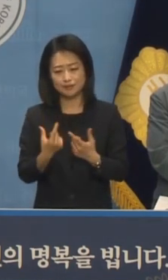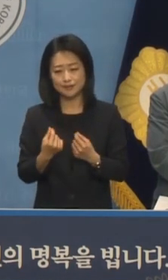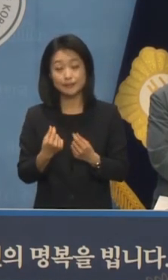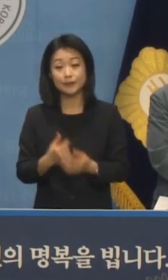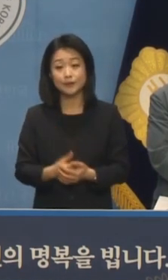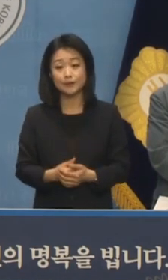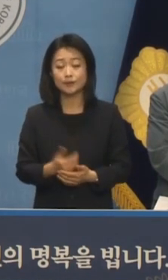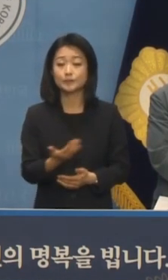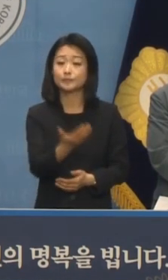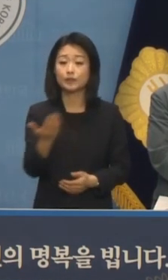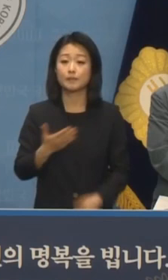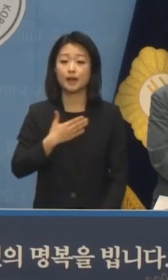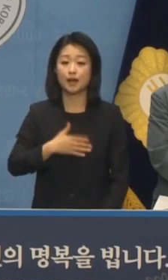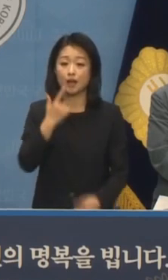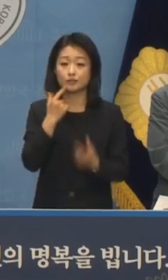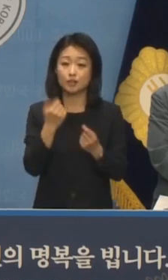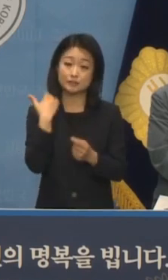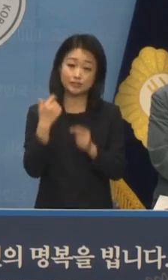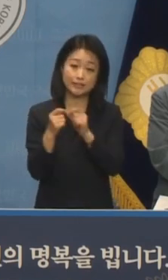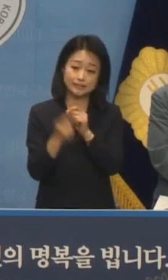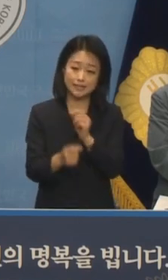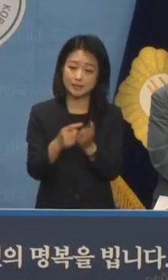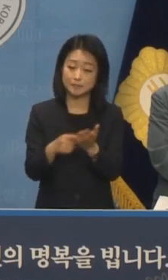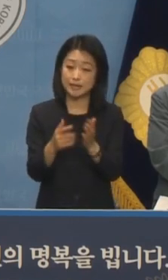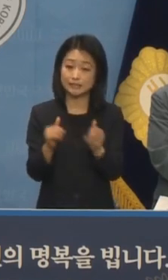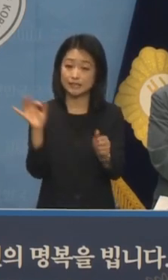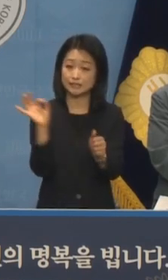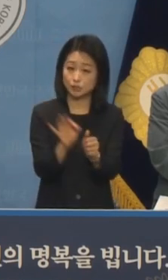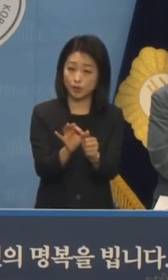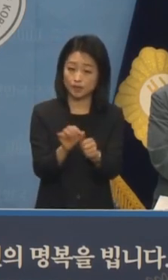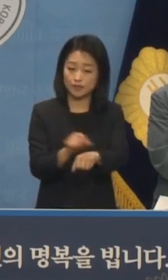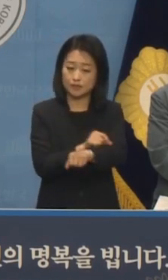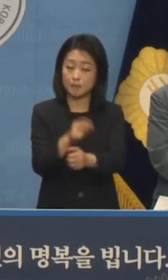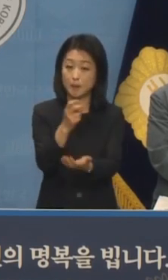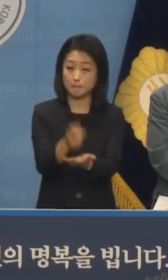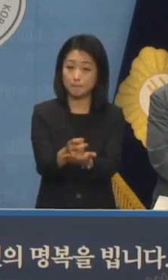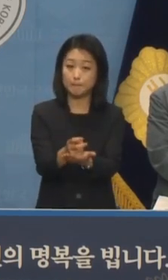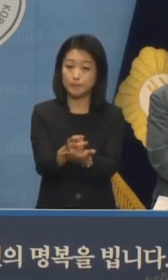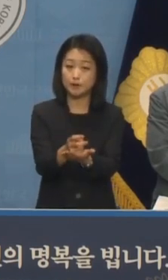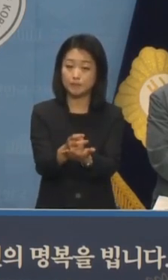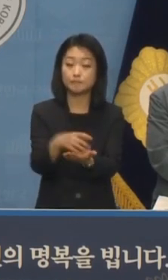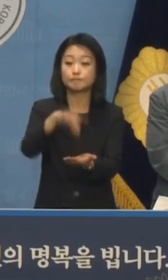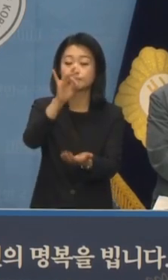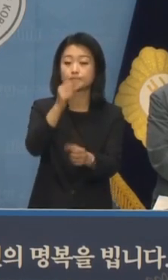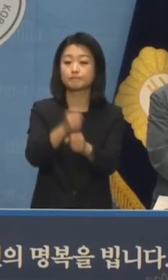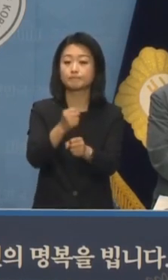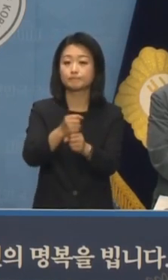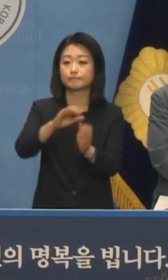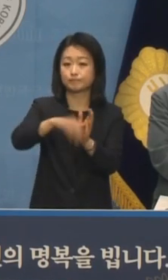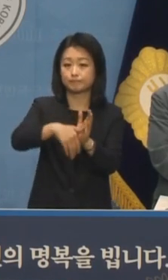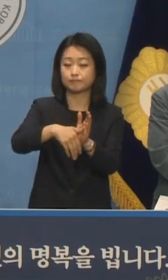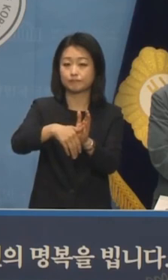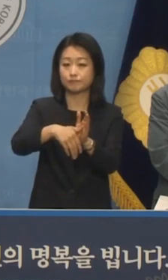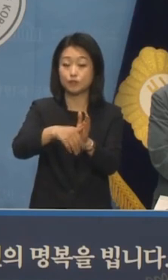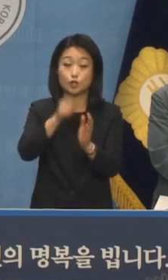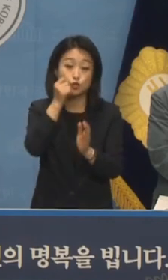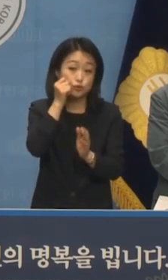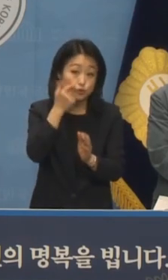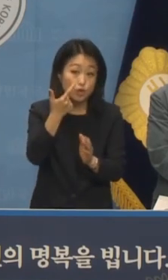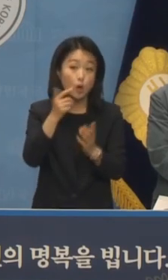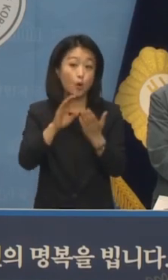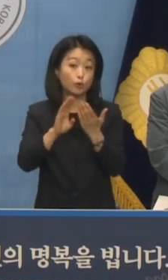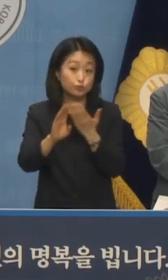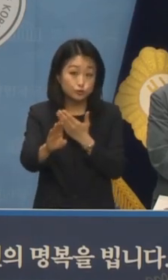여러분 다 아시겠지만 전세 사기 피해 지원 특별법 처음에 제정될 때 6개월